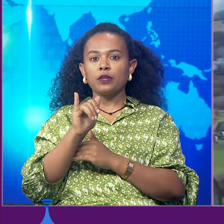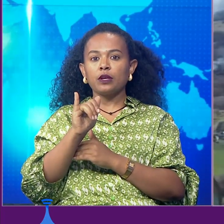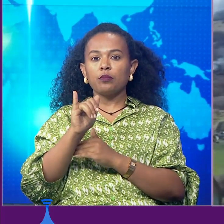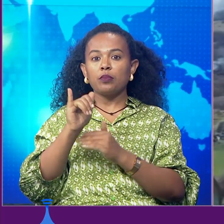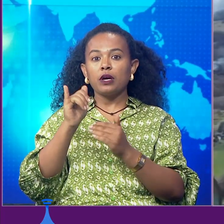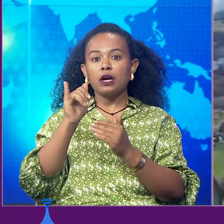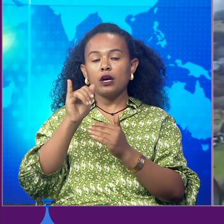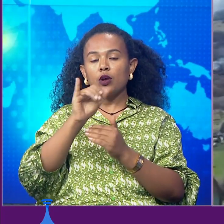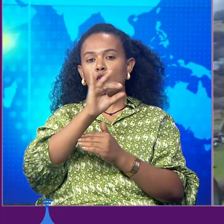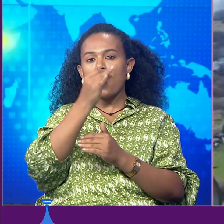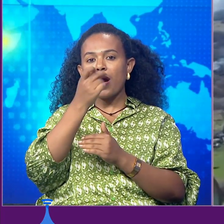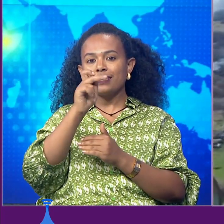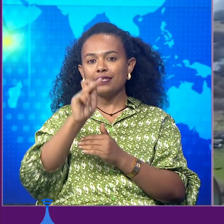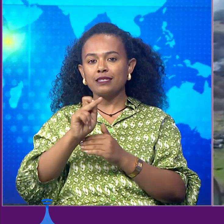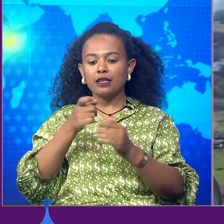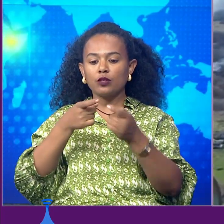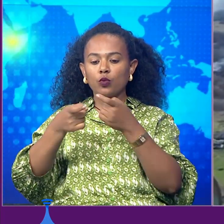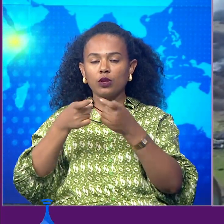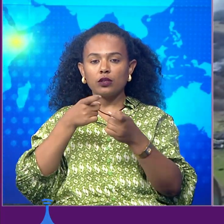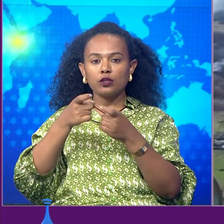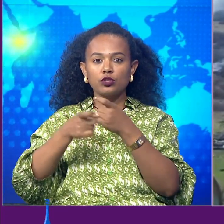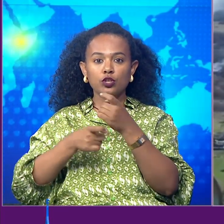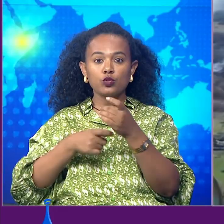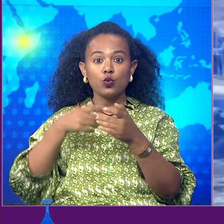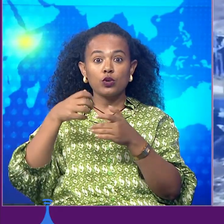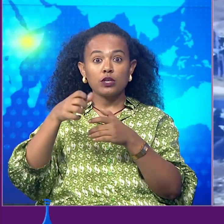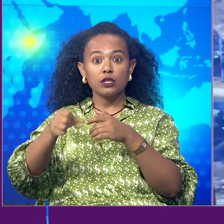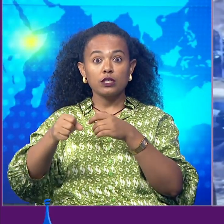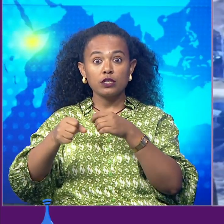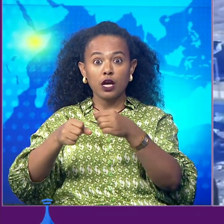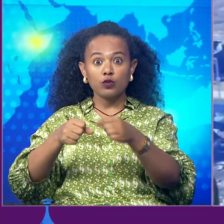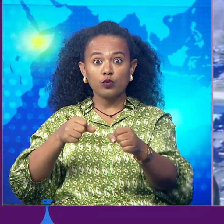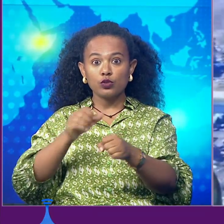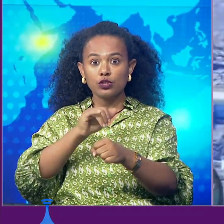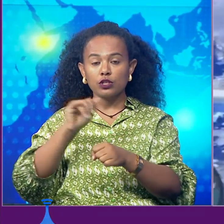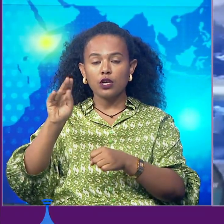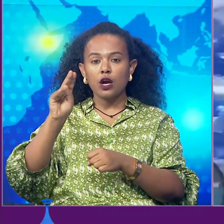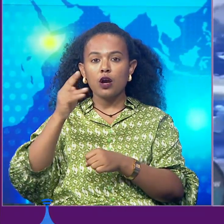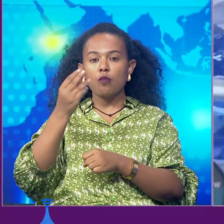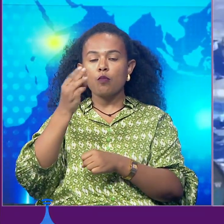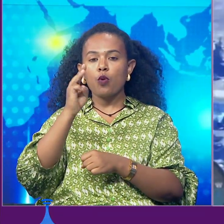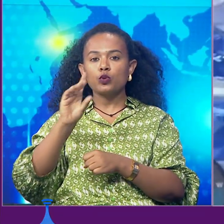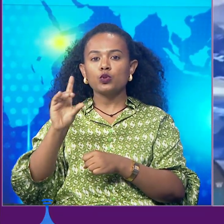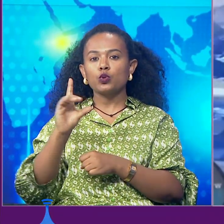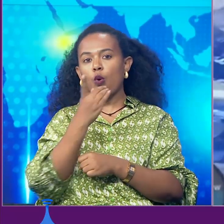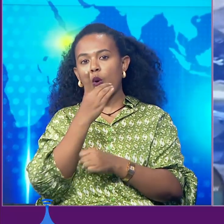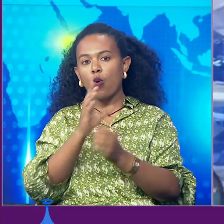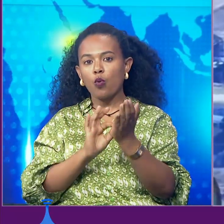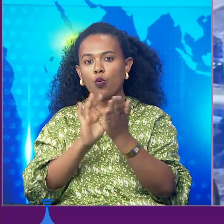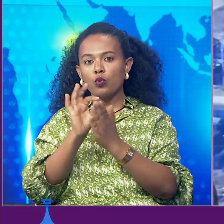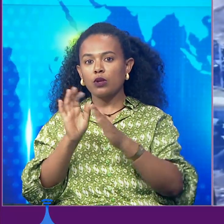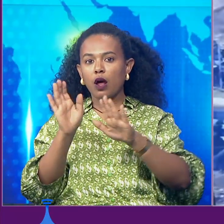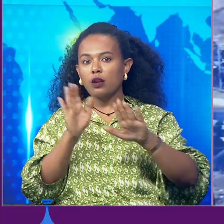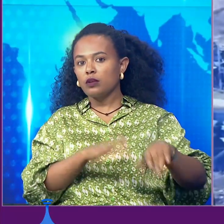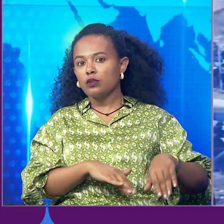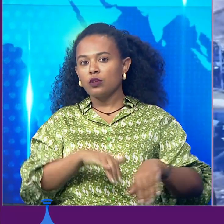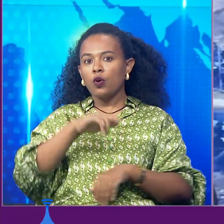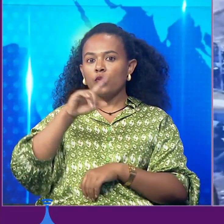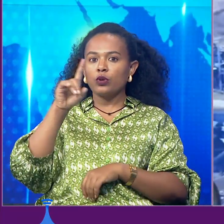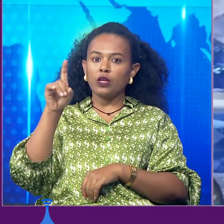በዶነትስክና በሉሃንስክ የተቆጣጠረቻቸውን ግዛቶች እንደ ሞስኮ ግዛት ቆጥራ እንድትተው